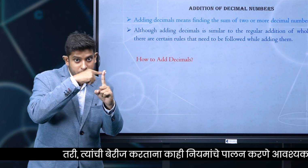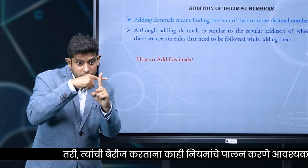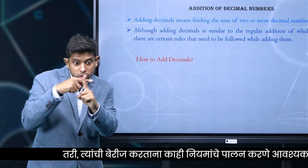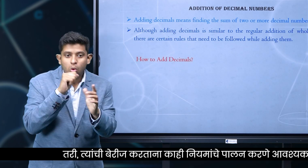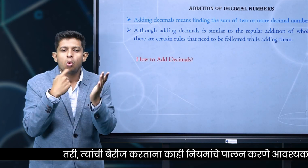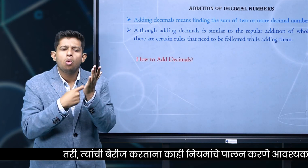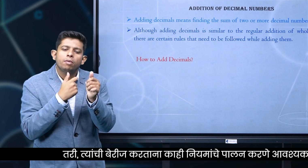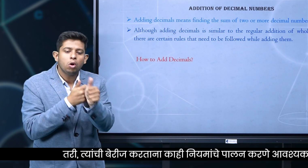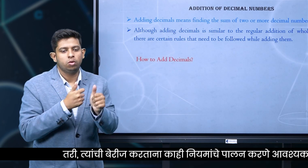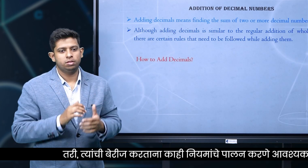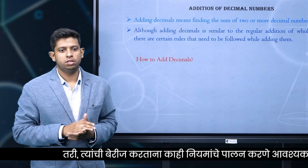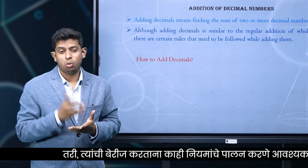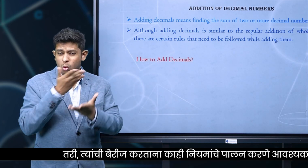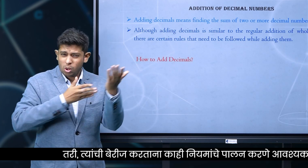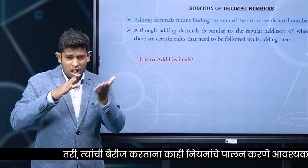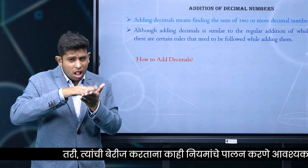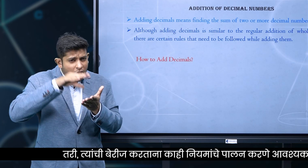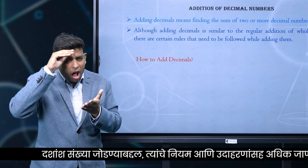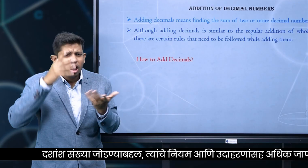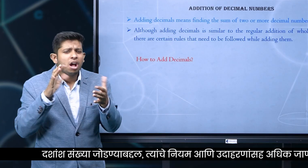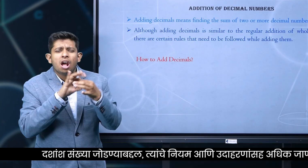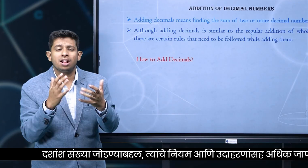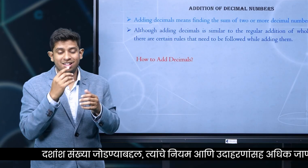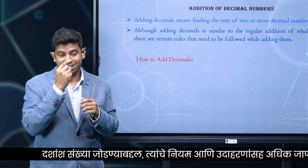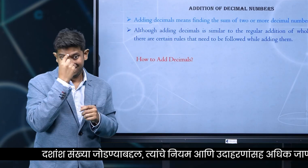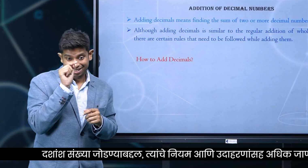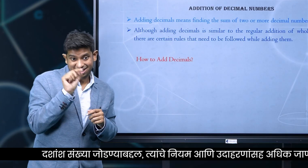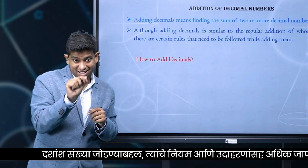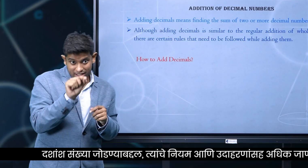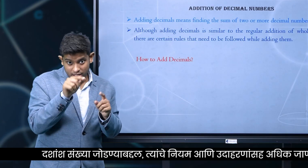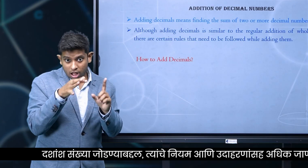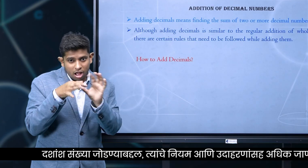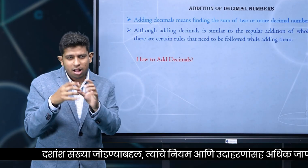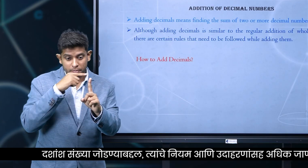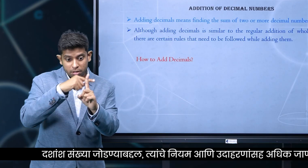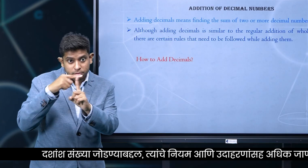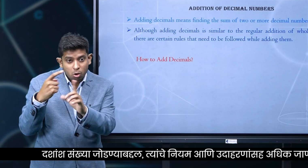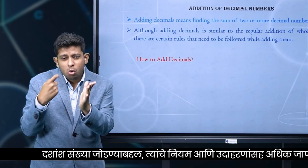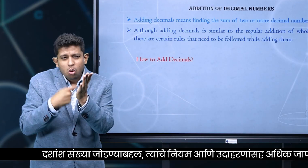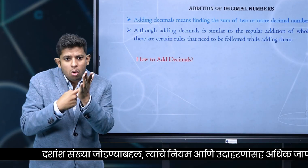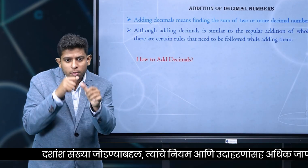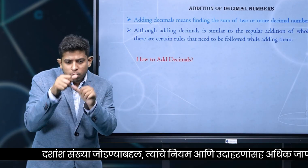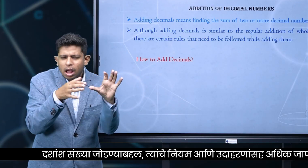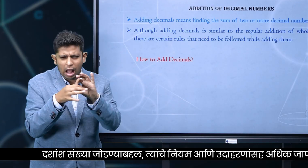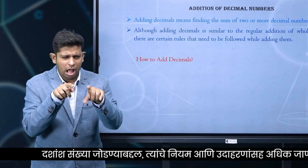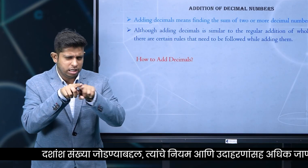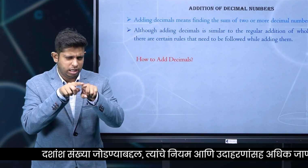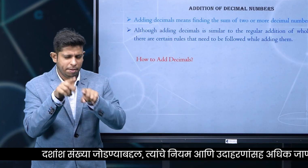काही नियमांचे पालन करणे आवश्यक आहे. दशांश संख्या जोडण्याबद्दल त्यांचे नियम आणि उदाहरणांसह अधिक जाणून घेऊया.